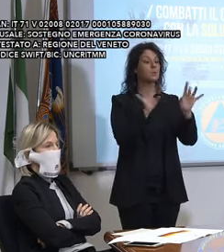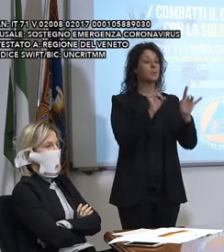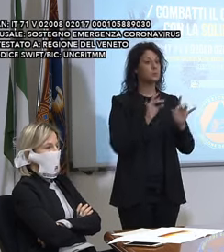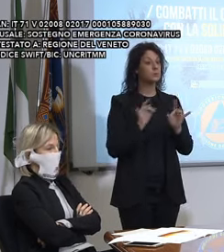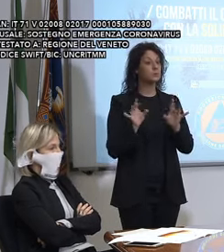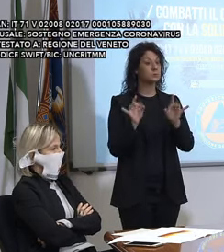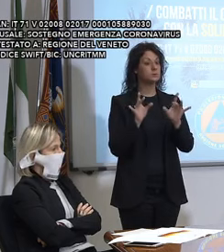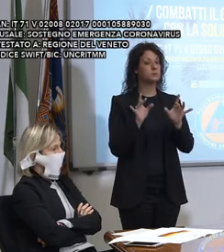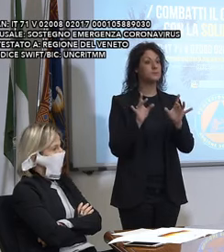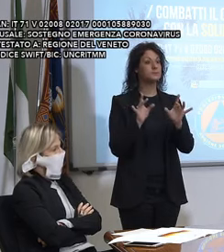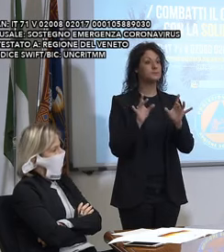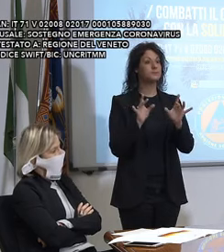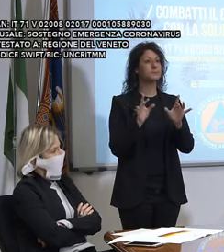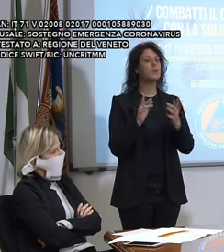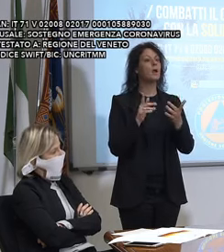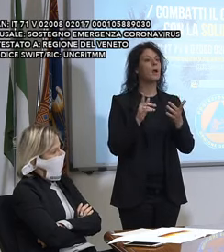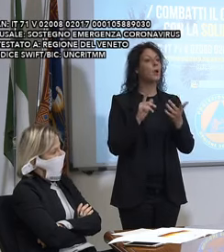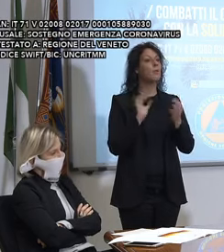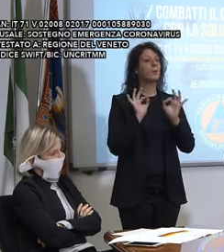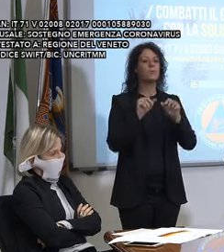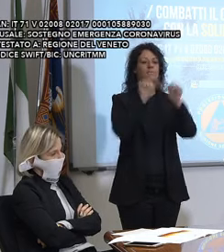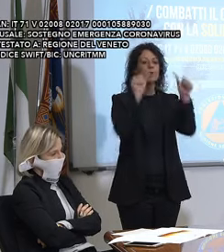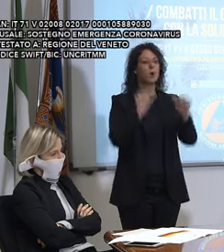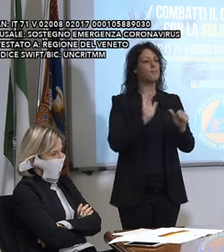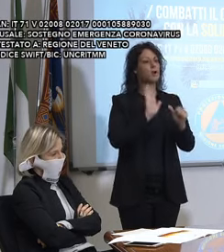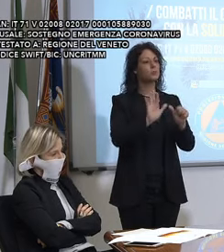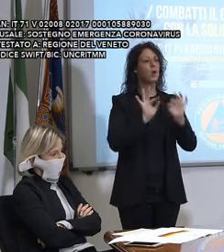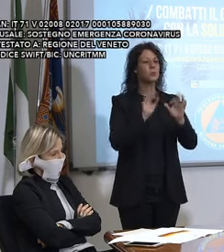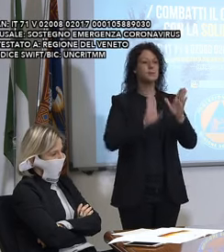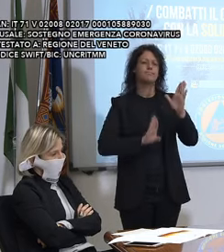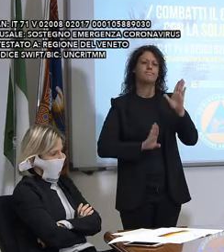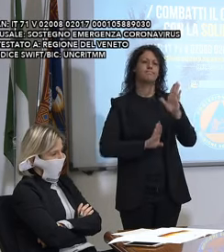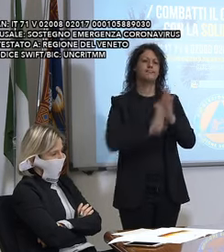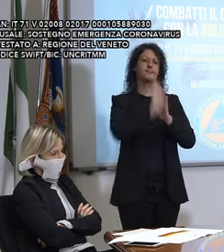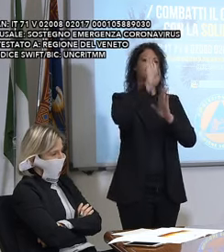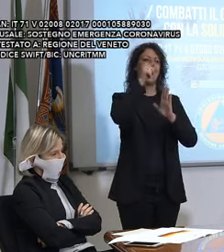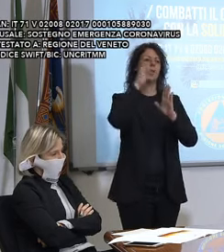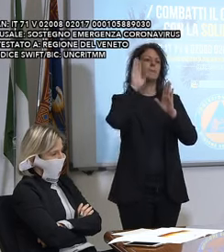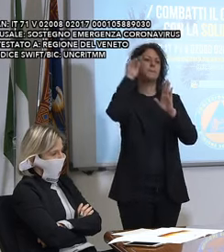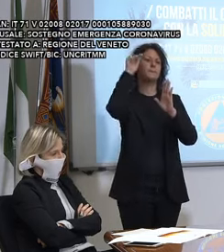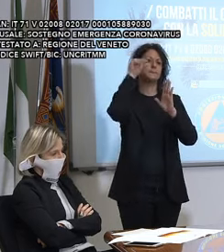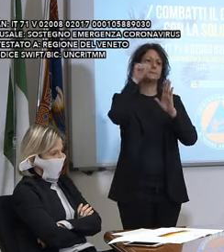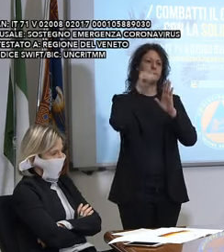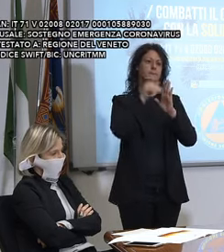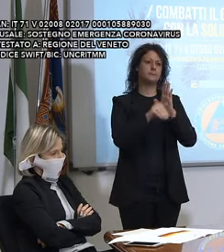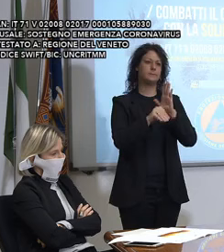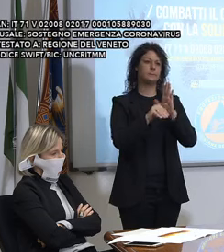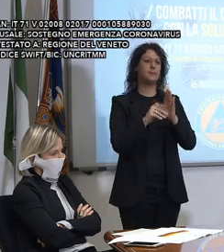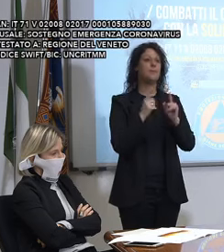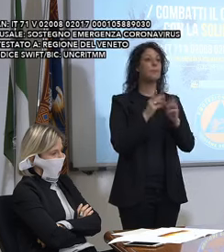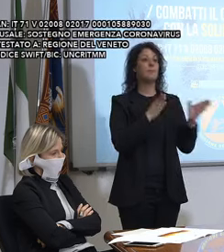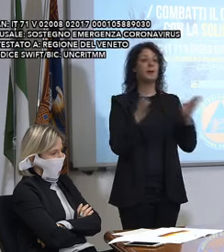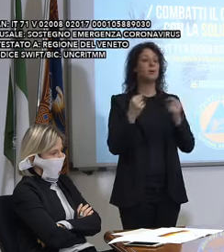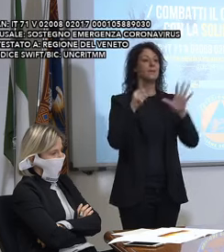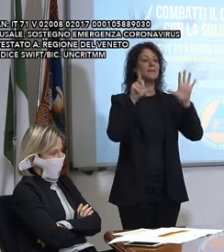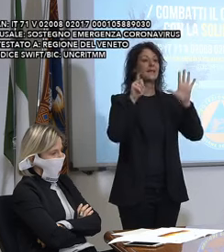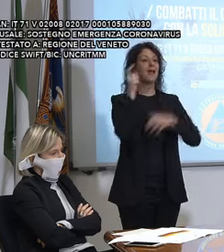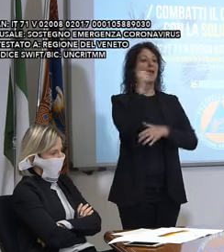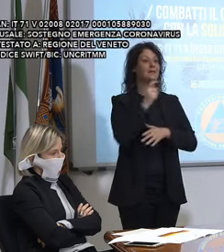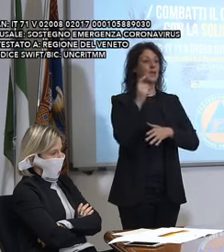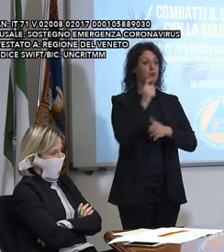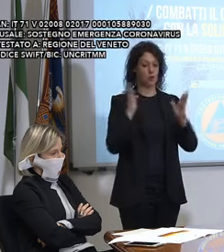molto, che si pena velocemente e scende velocemente. Si parla di un range di 70 giorni, cioè